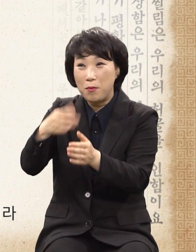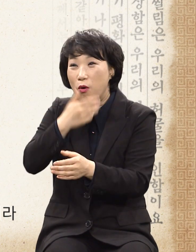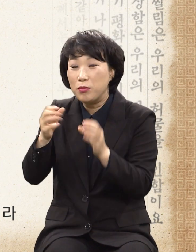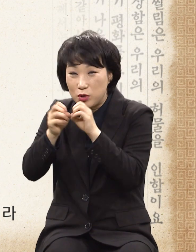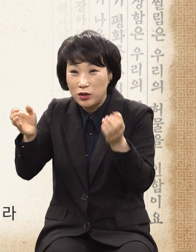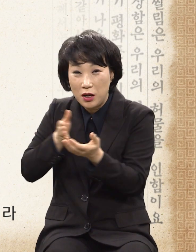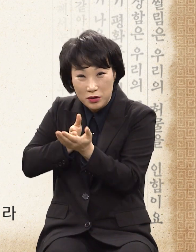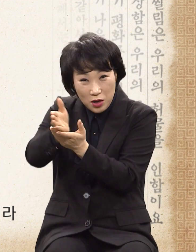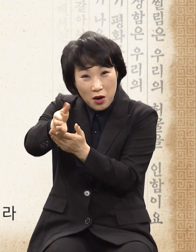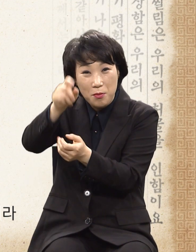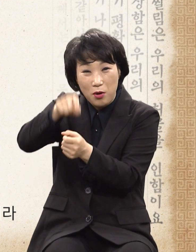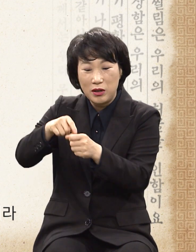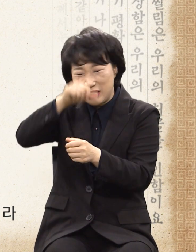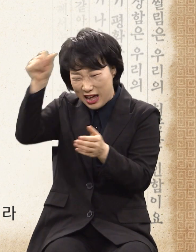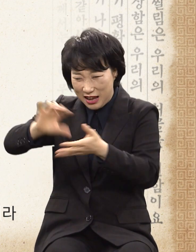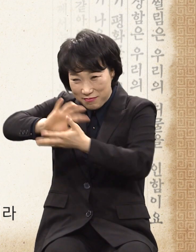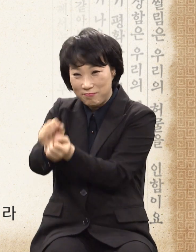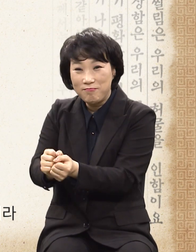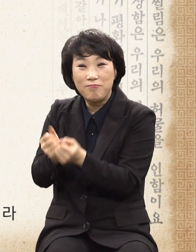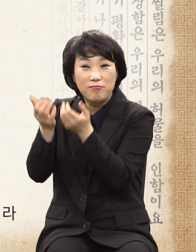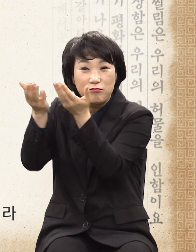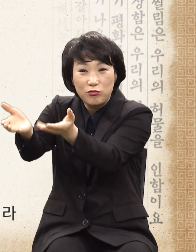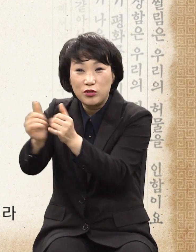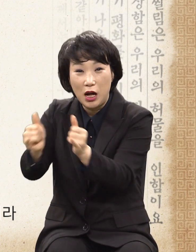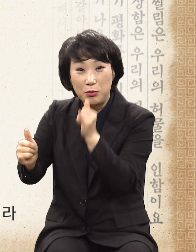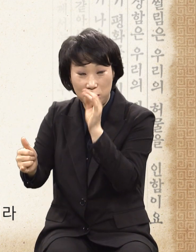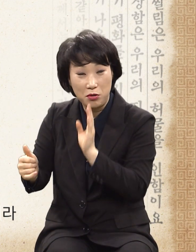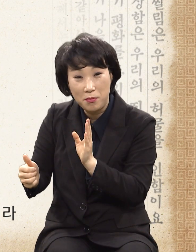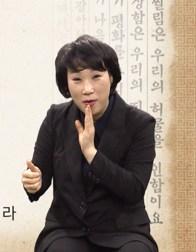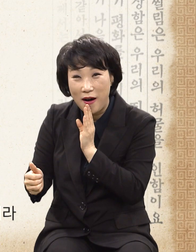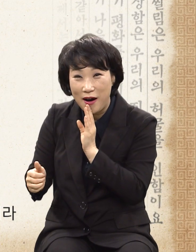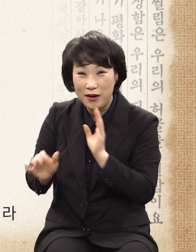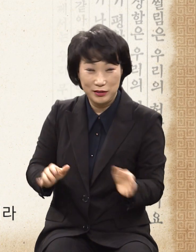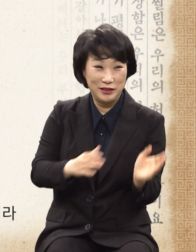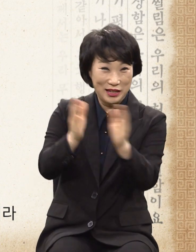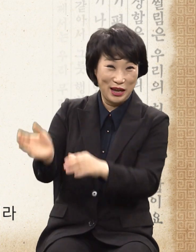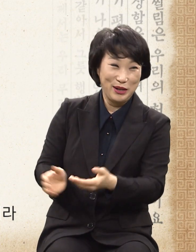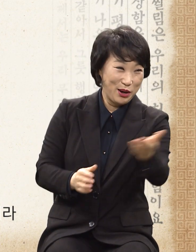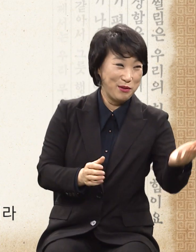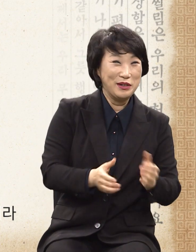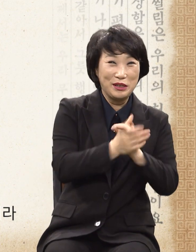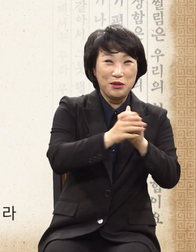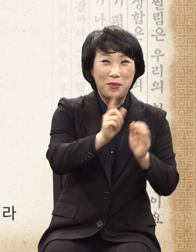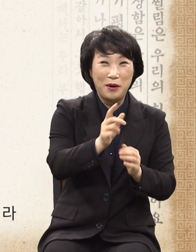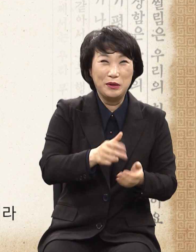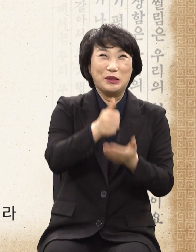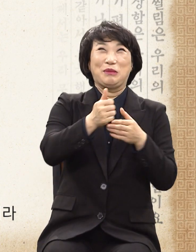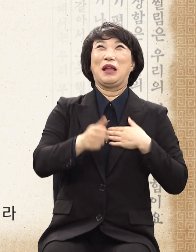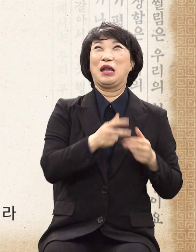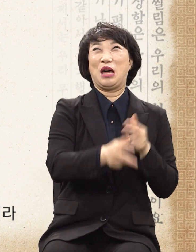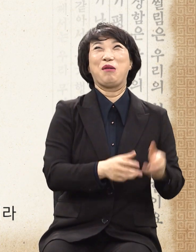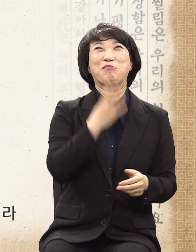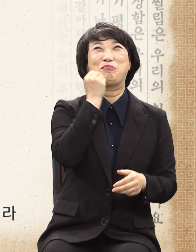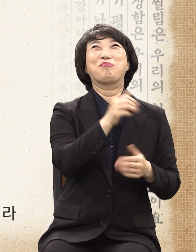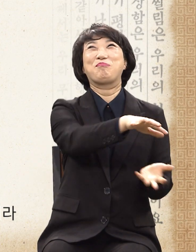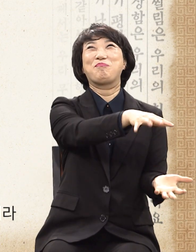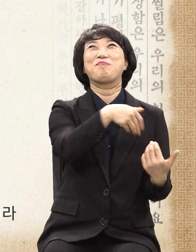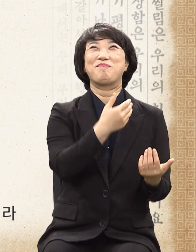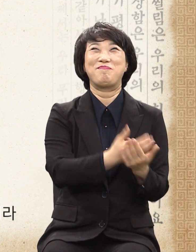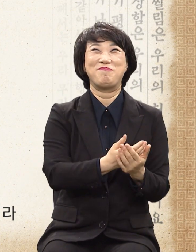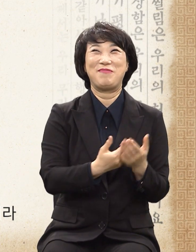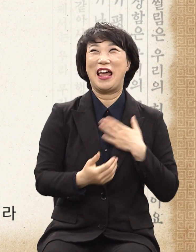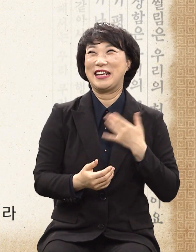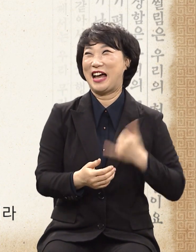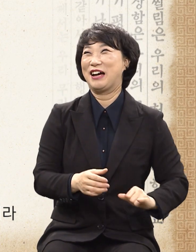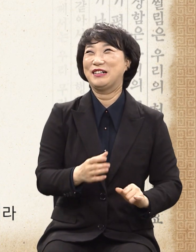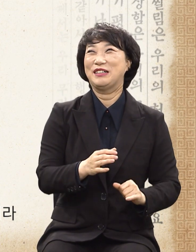자기 생애를 다 초계와 같이 버린 이들 앞에서 주여 내 사업 잘되게 해주세요. 주여 내 자식